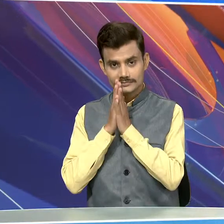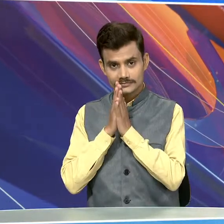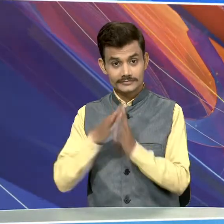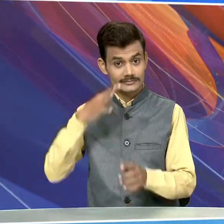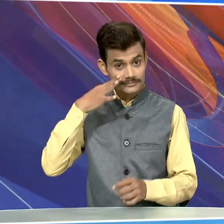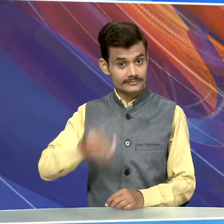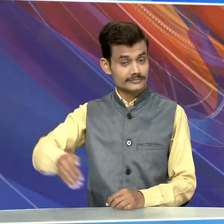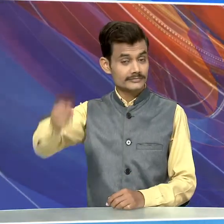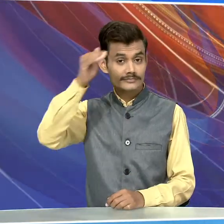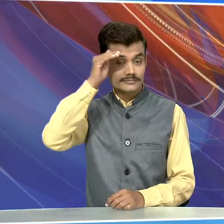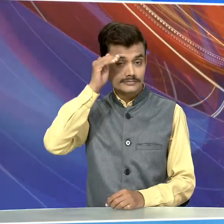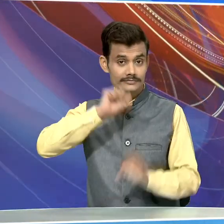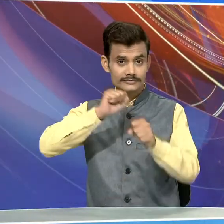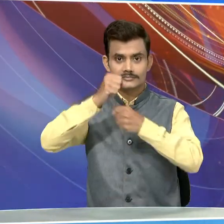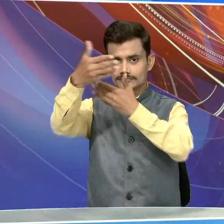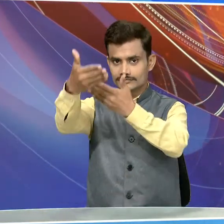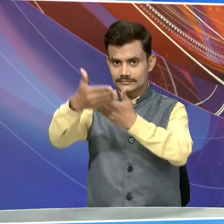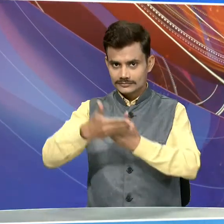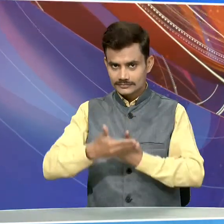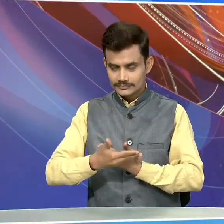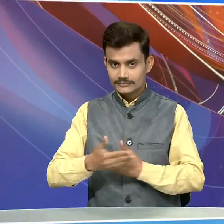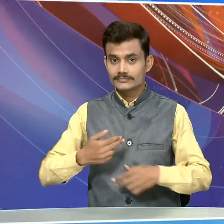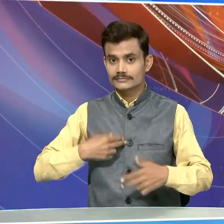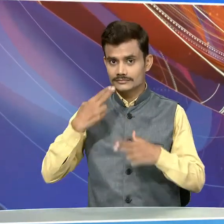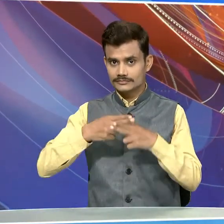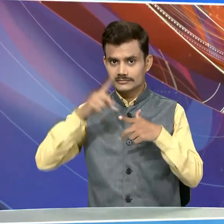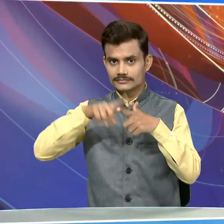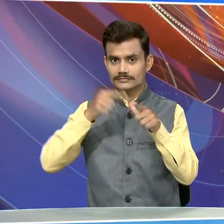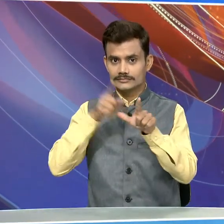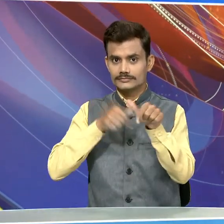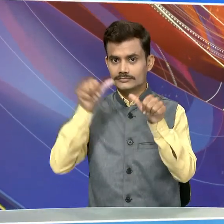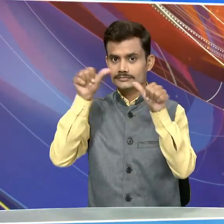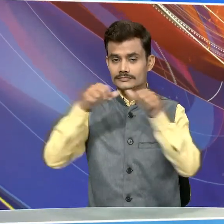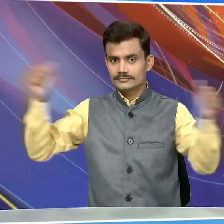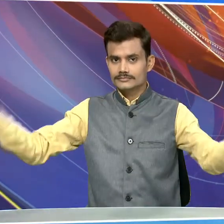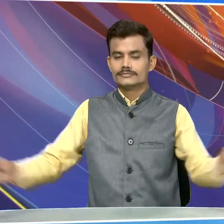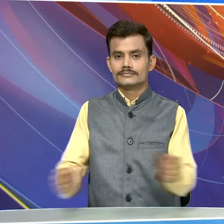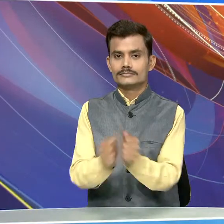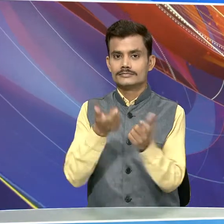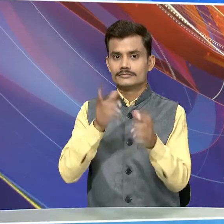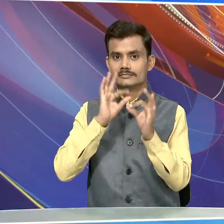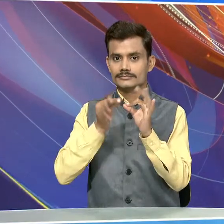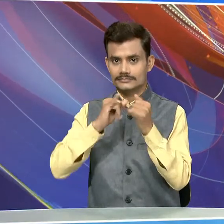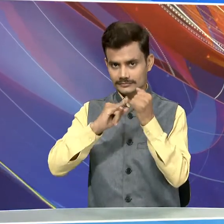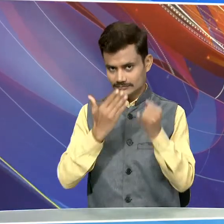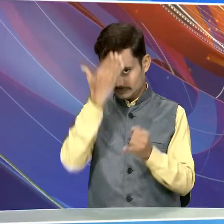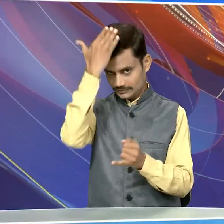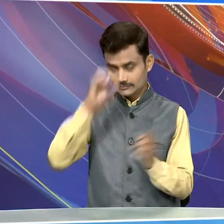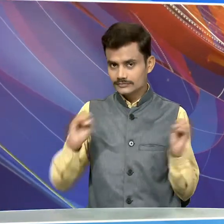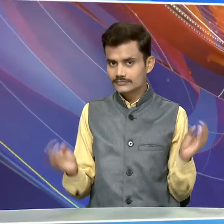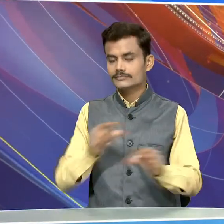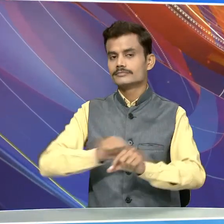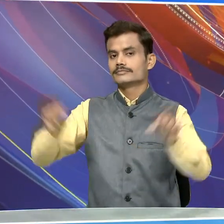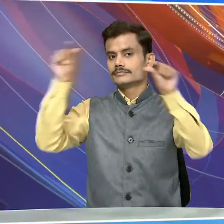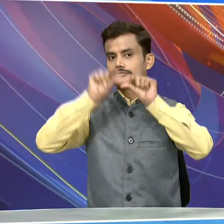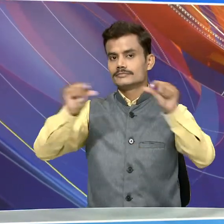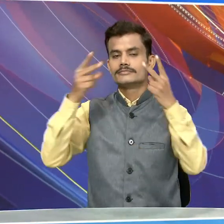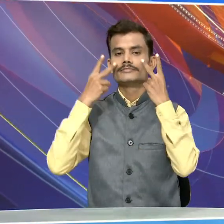नमस्कार, इस विशेष बुलेटिन में आप सभी का स्वागत है। मैं हूं जया सिन्हा, मेरे साथ है शरद। शुरुआत करेंगे सुर्खियों के